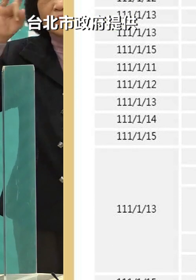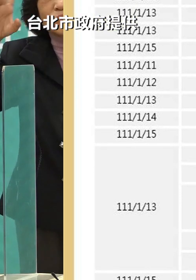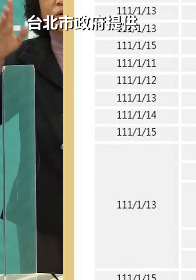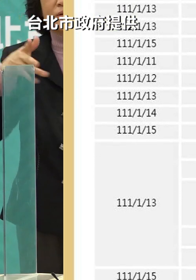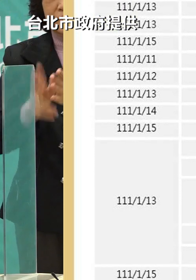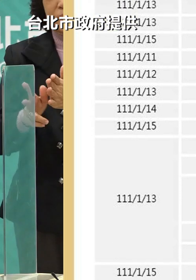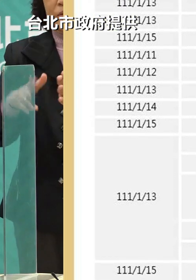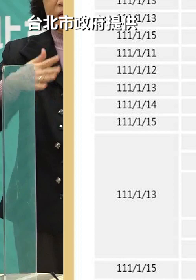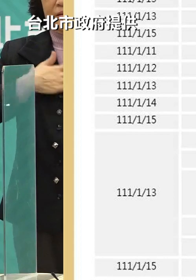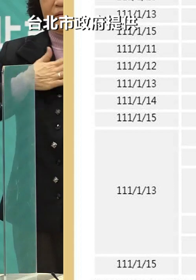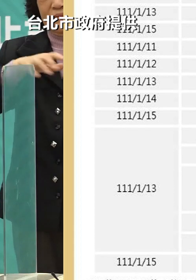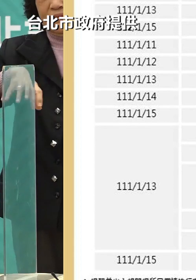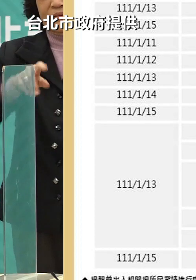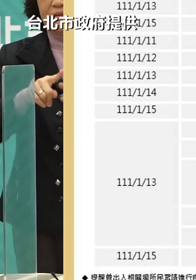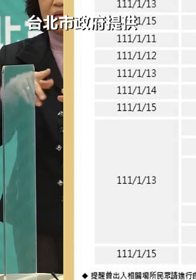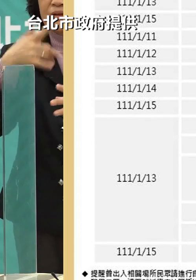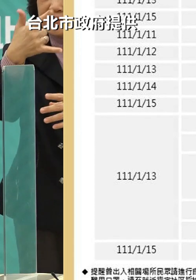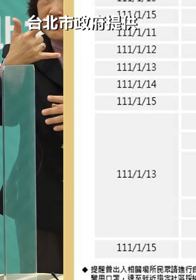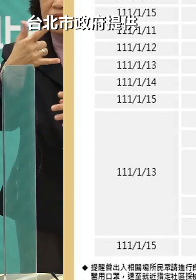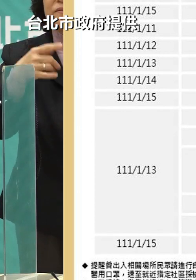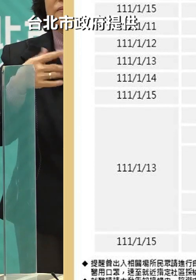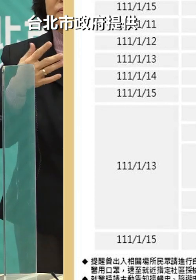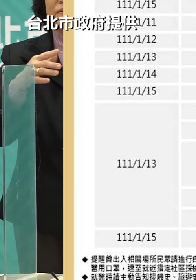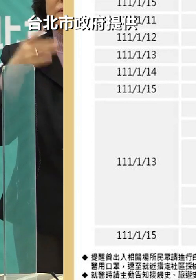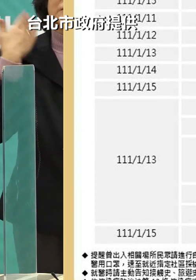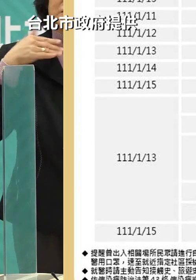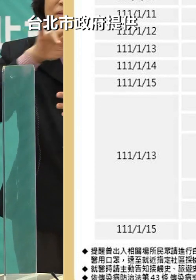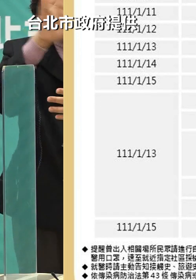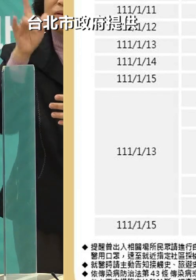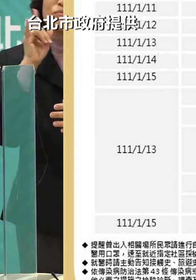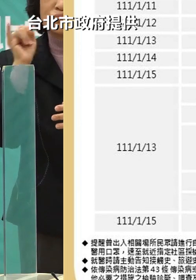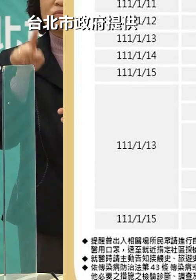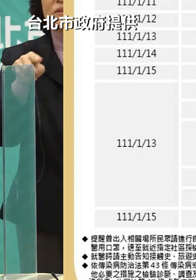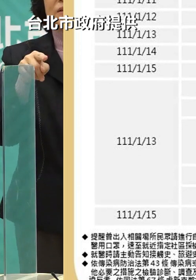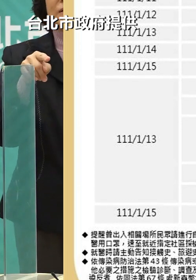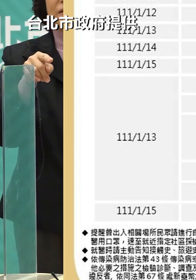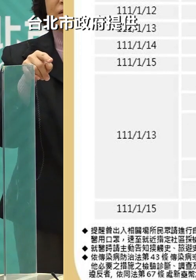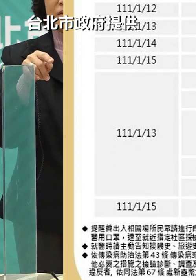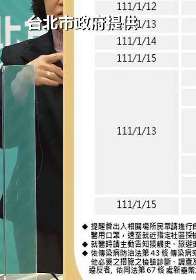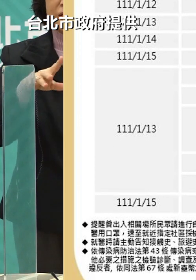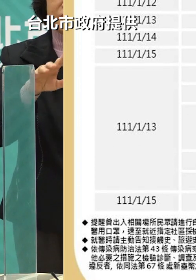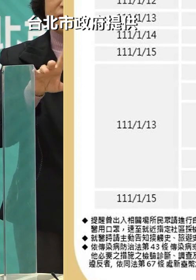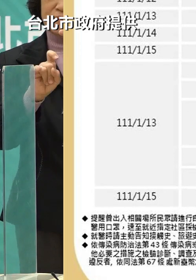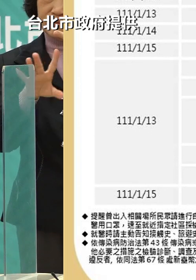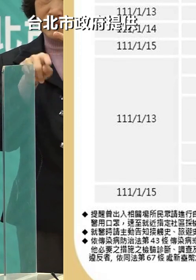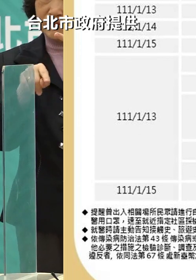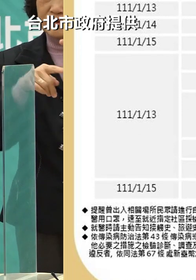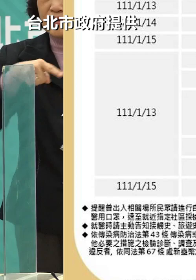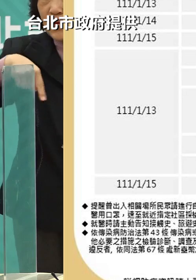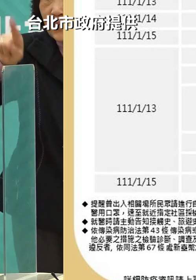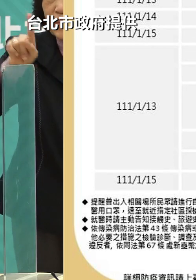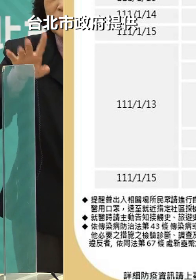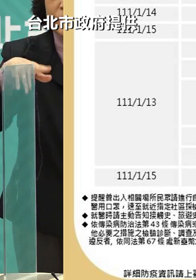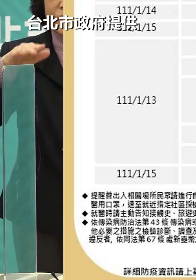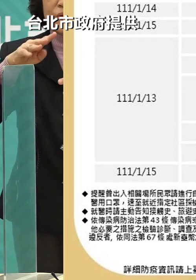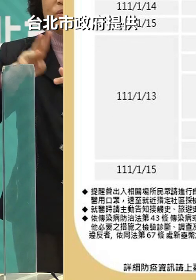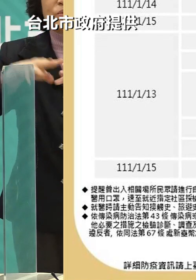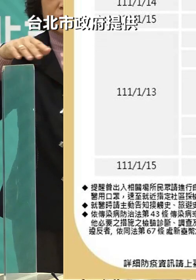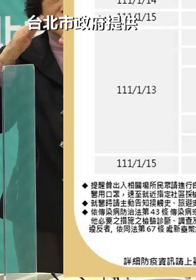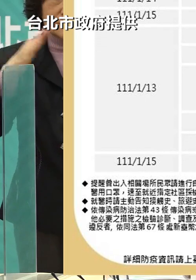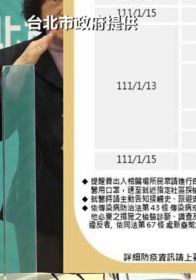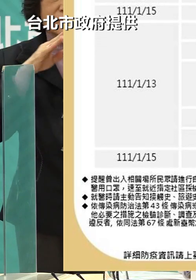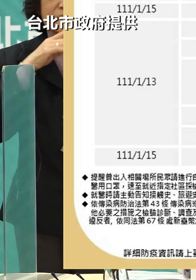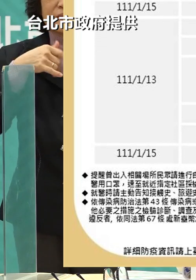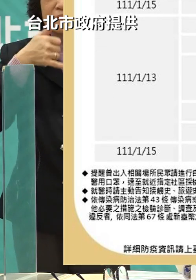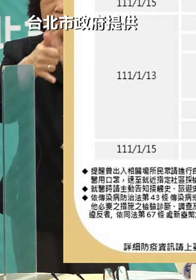前店，以及家乐福士林的天母店。那15号的部分，他也去过全家便利商店的